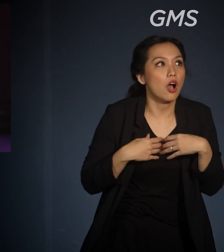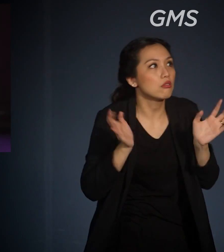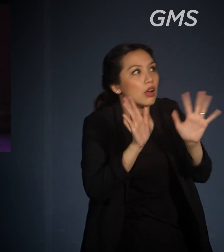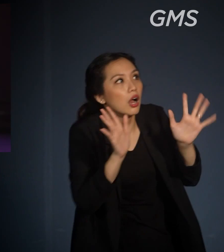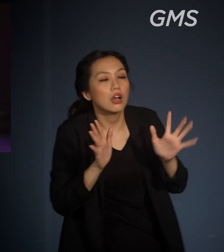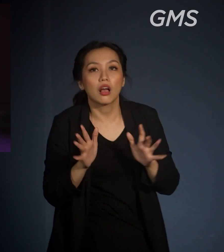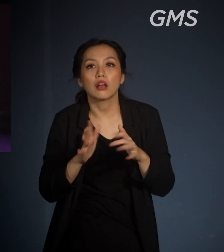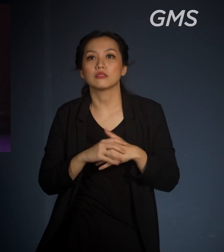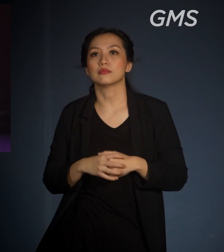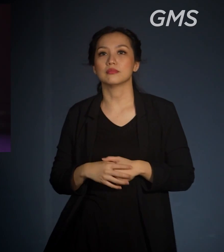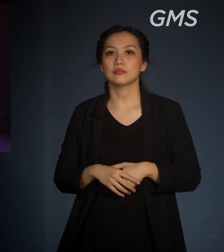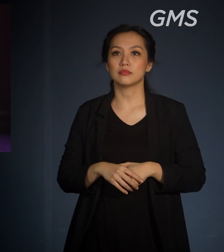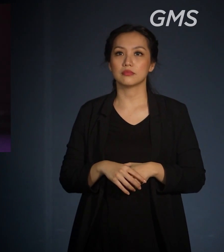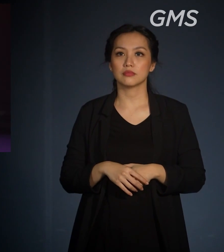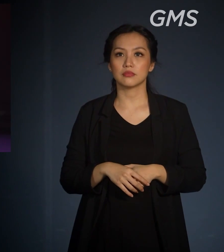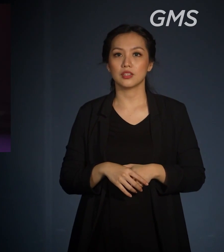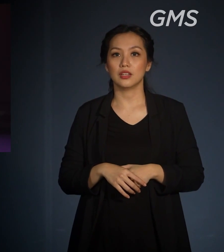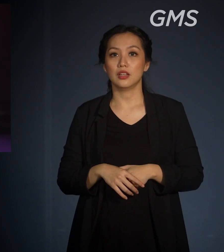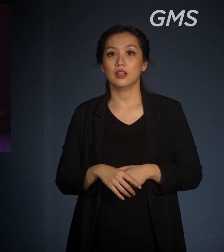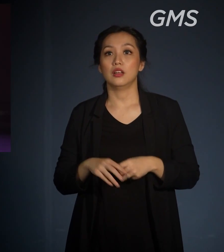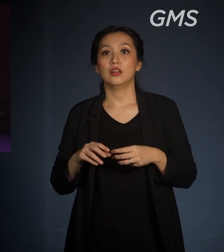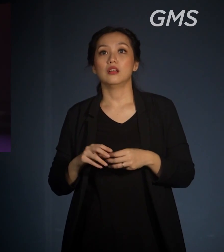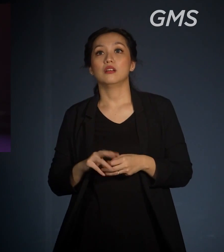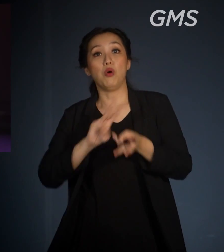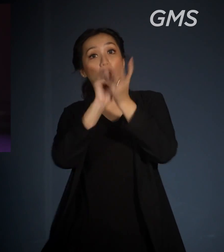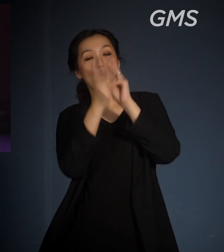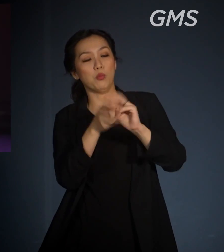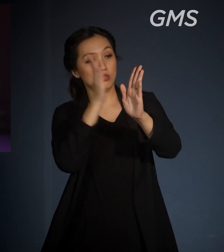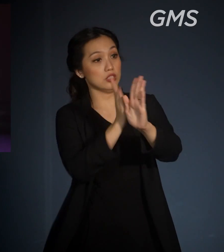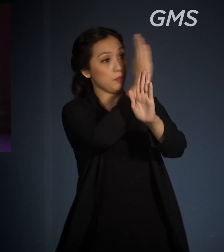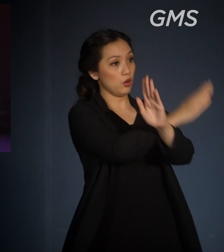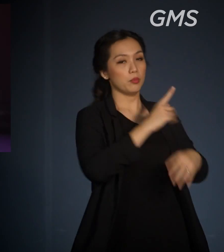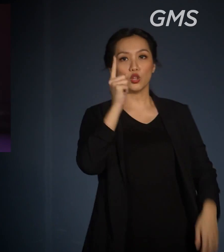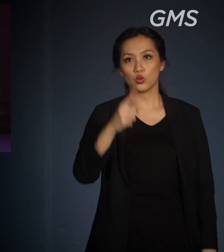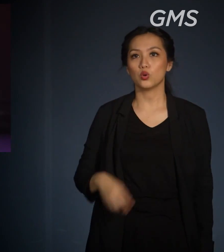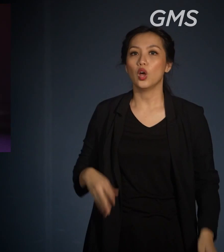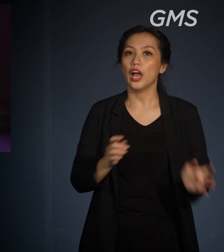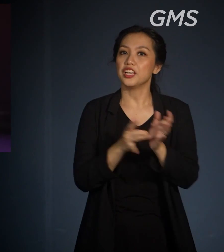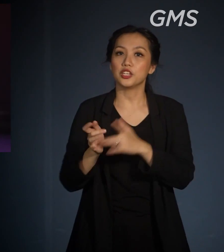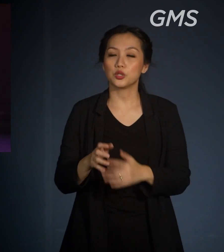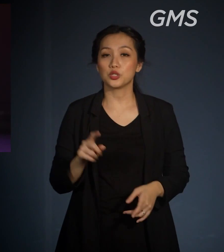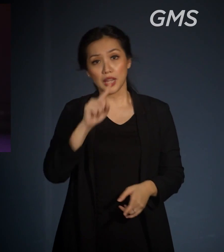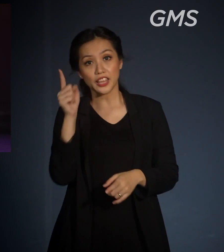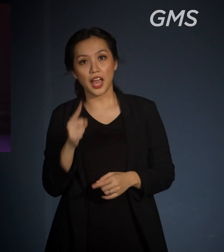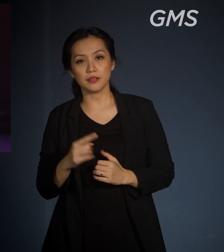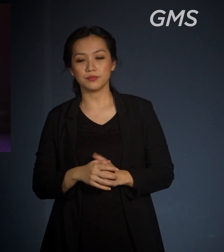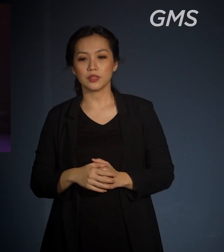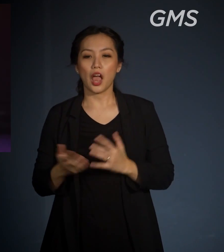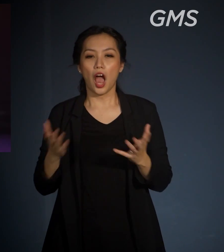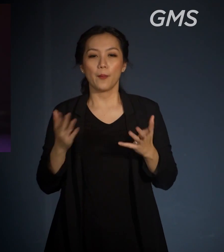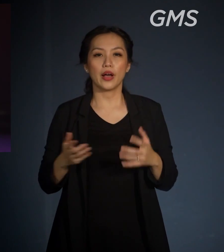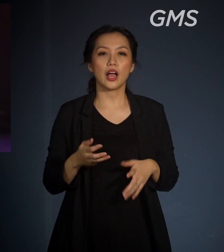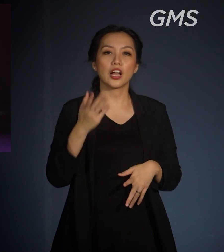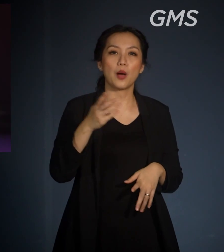dia ngomong bahwa aku sekali-kali nggak akan pernah menyangkalimu, bahkan aku mau mati bagimu. Tapi kenyataannya